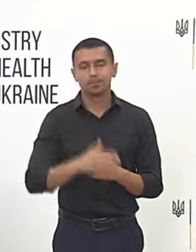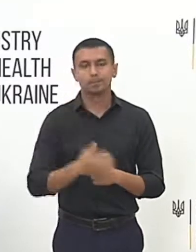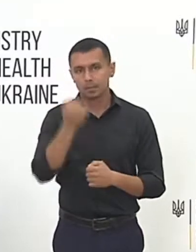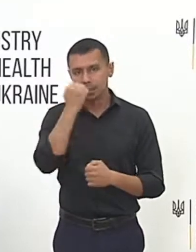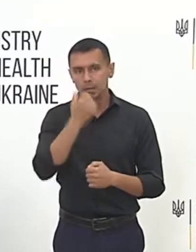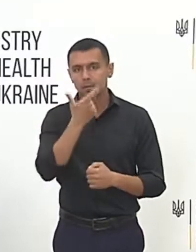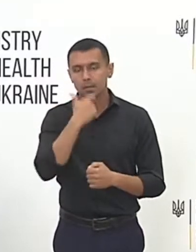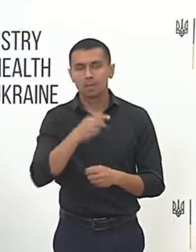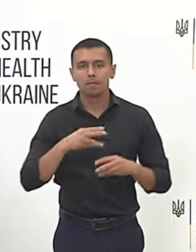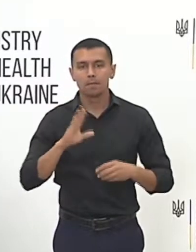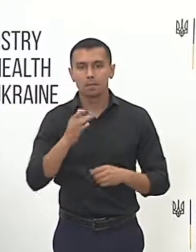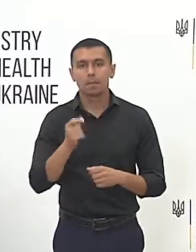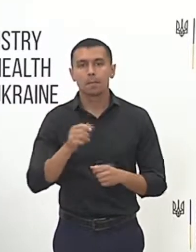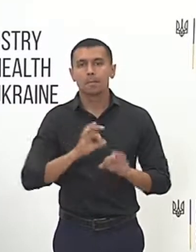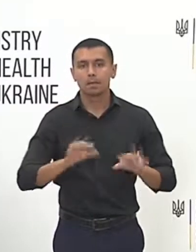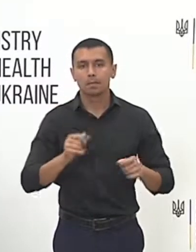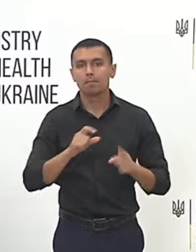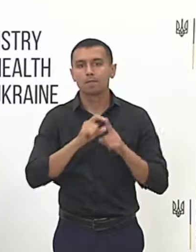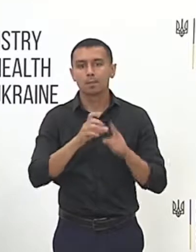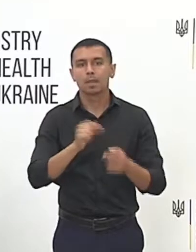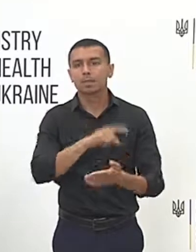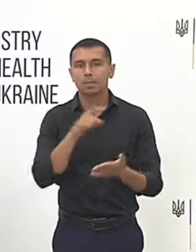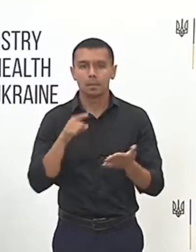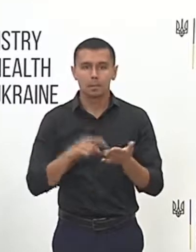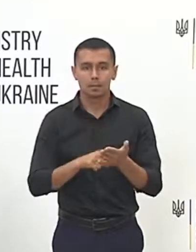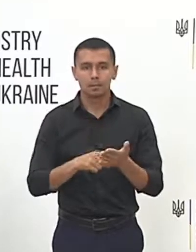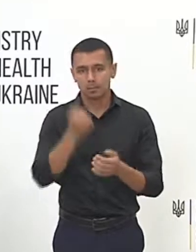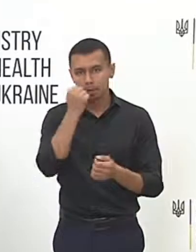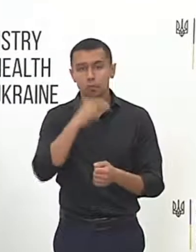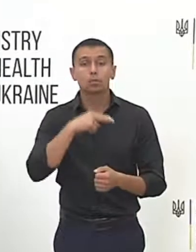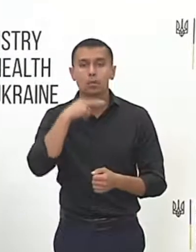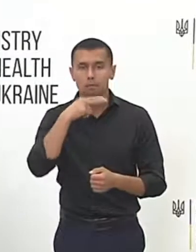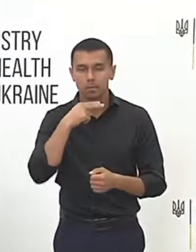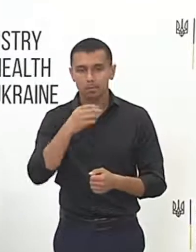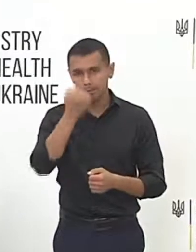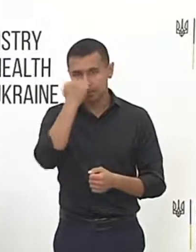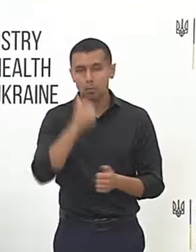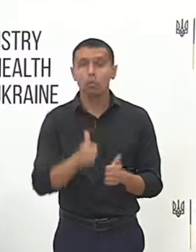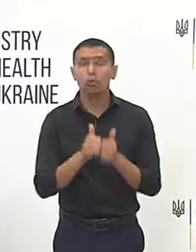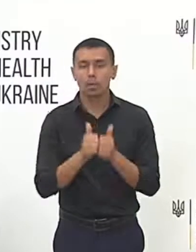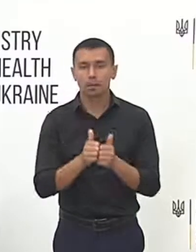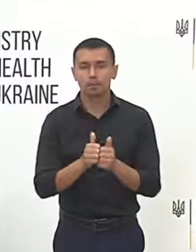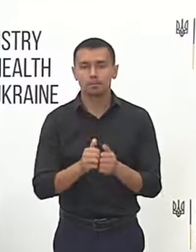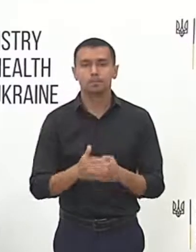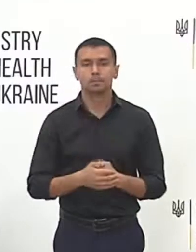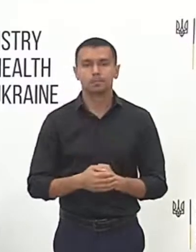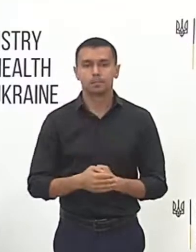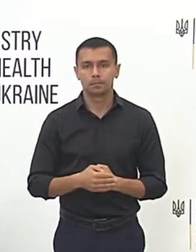Дякую, пане Вікторе, за брифінг та відповіді на запитання. Дякую за увагу. Дякую, колеги.